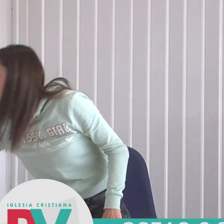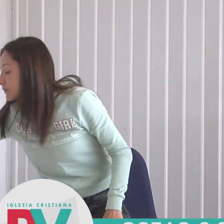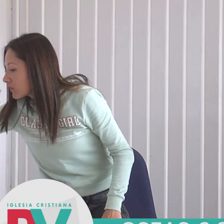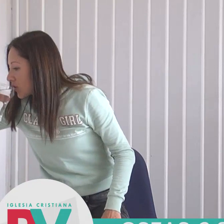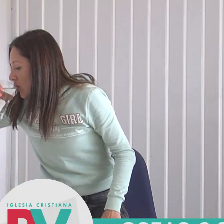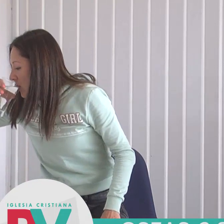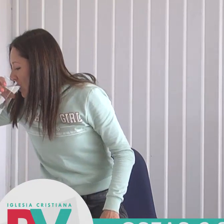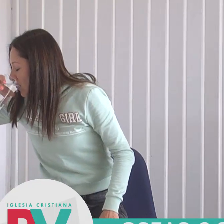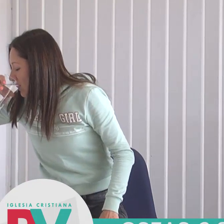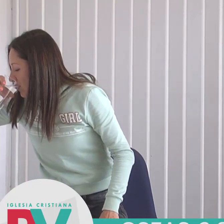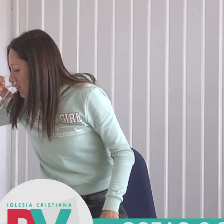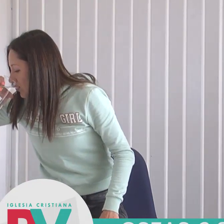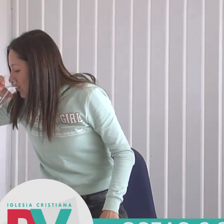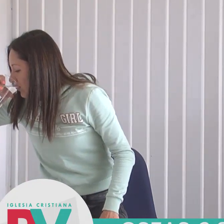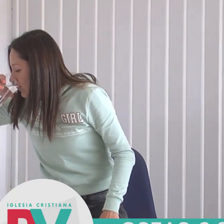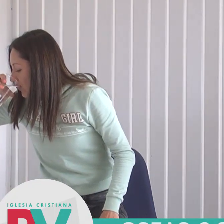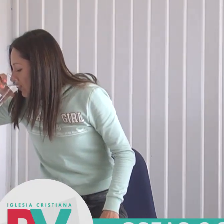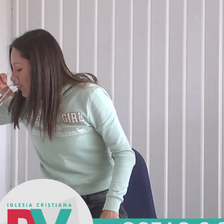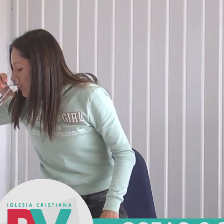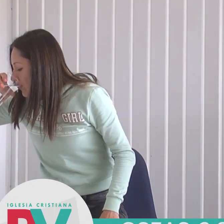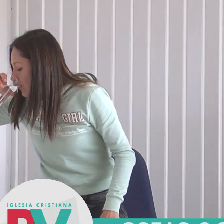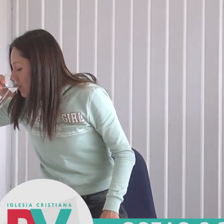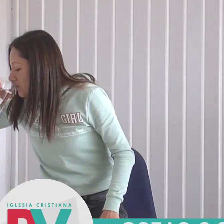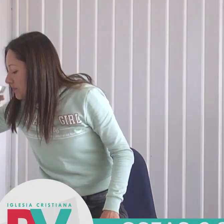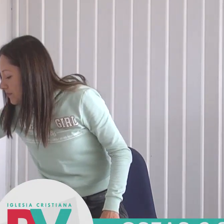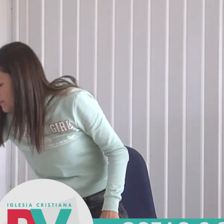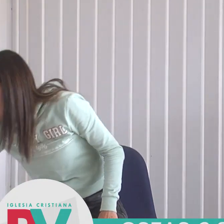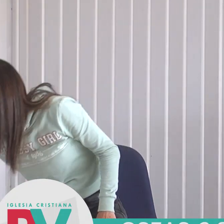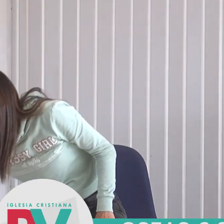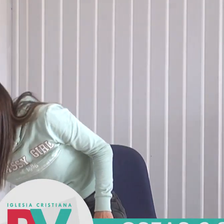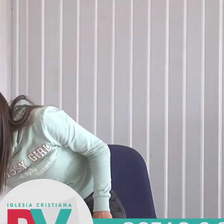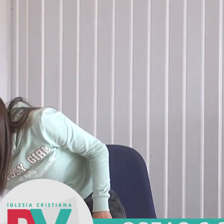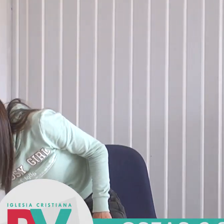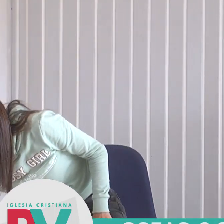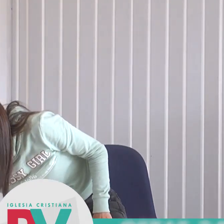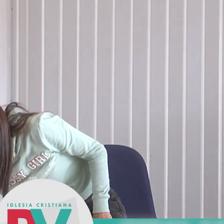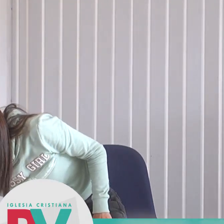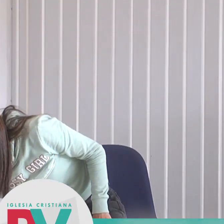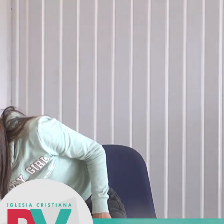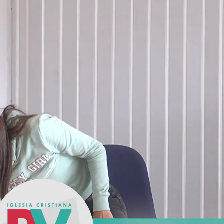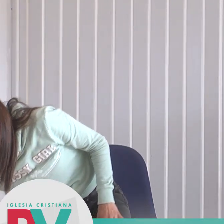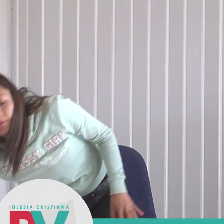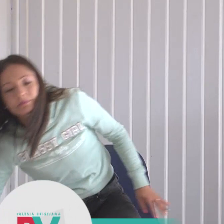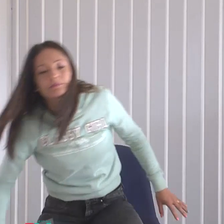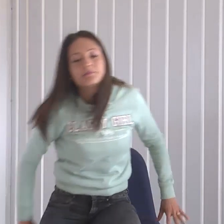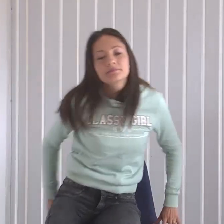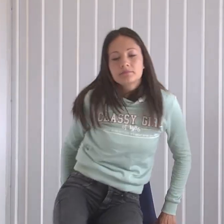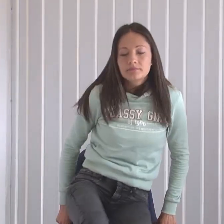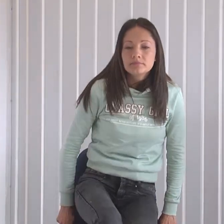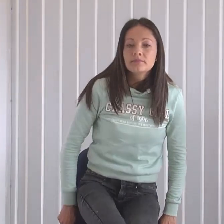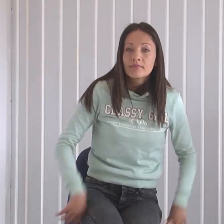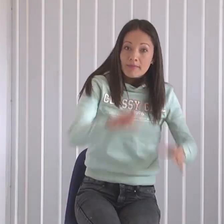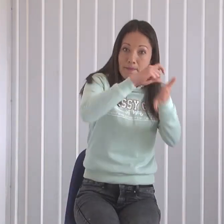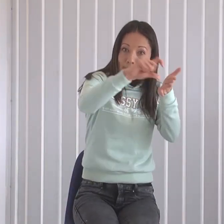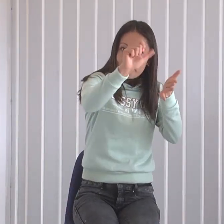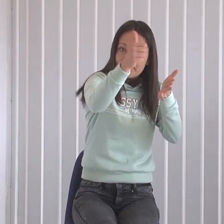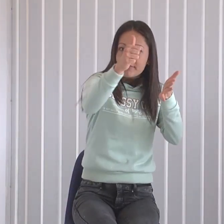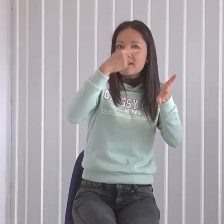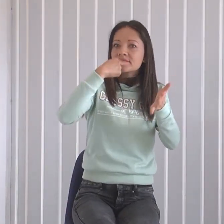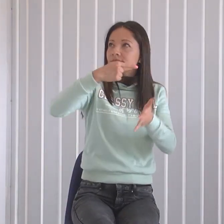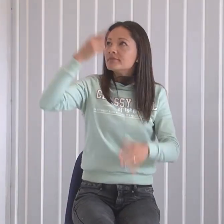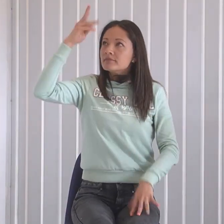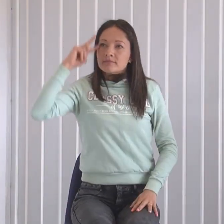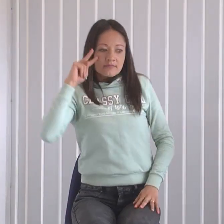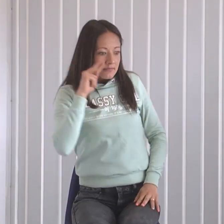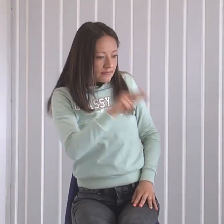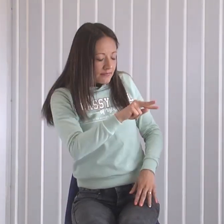ahora descubriré yo su locura delante de los ojos de sus amantes, y nadie la librará de mi mano. ¿Sabe qué significa eso?